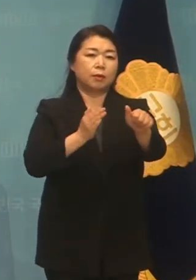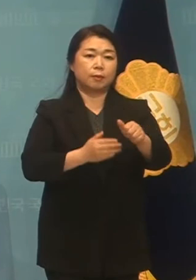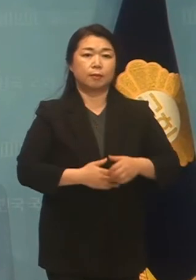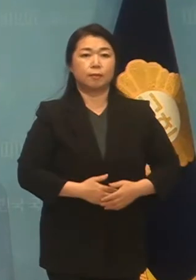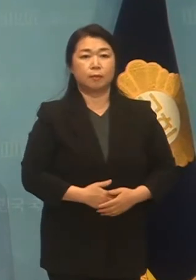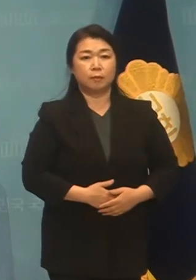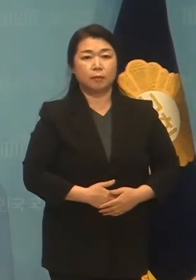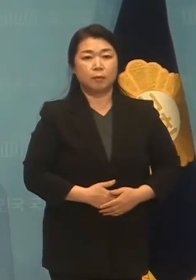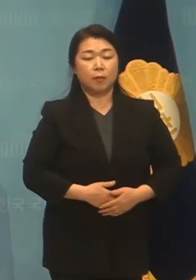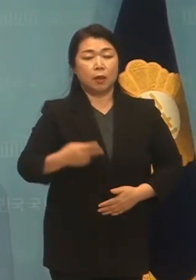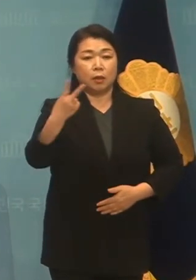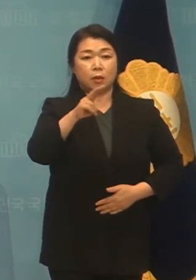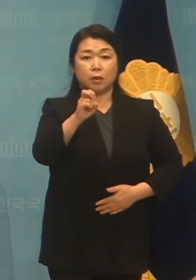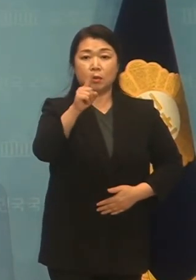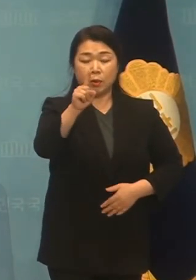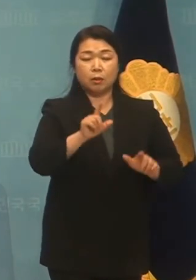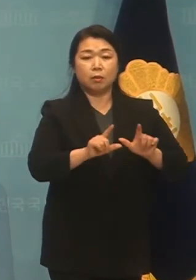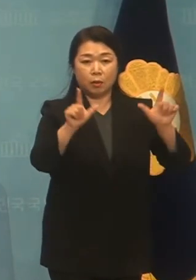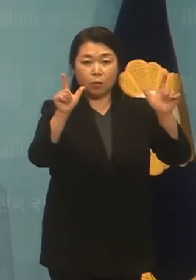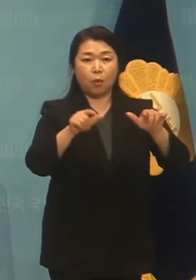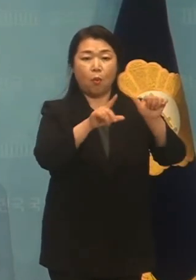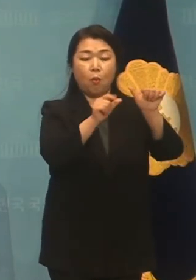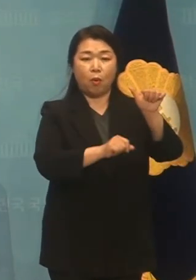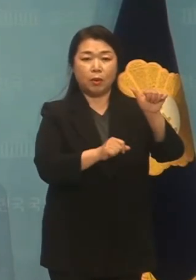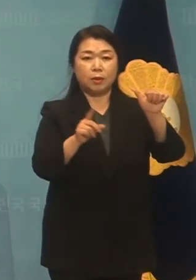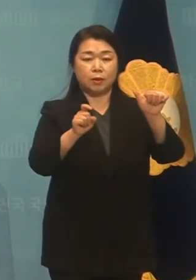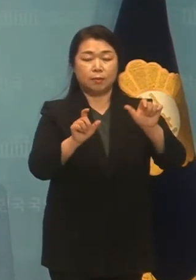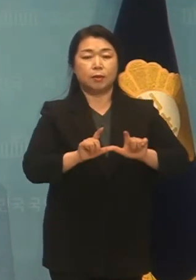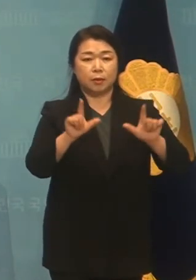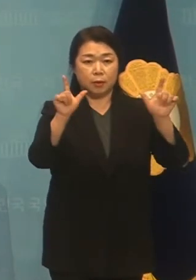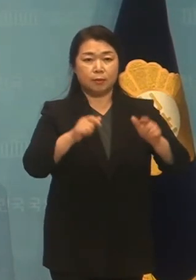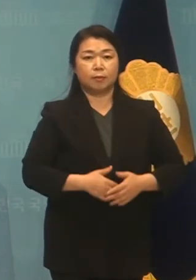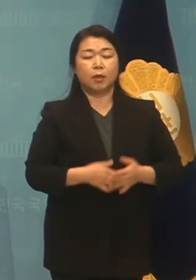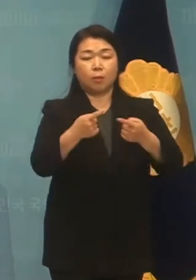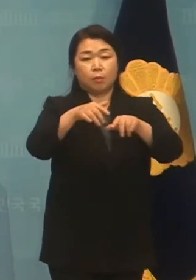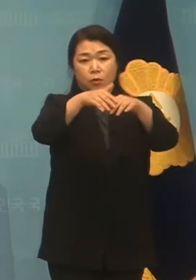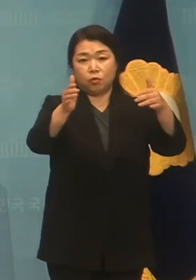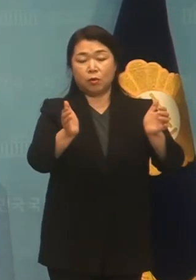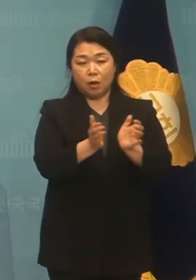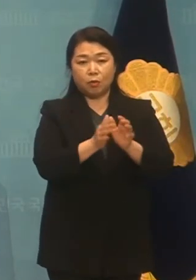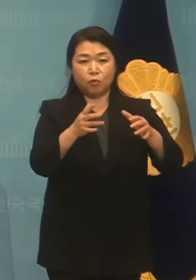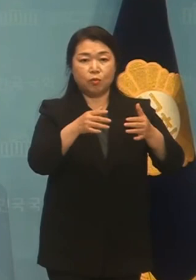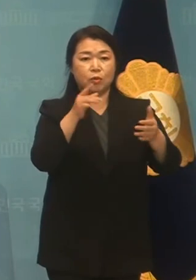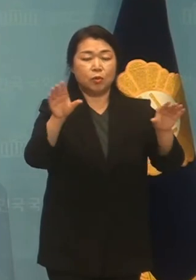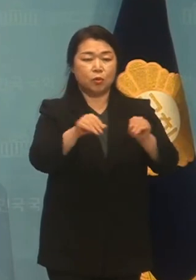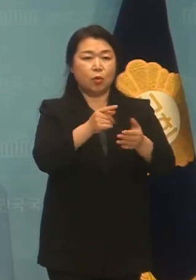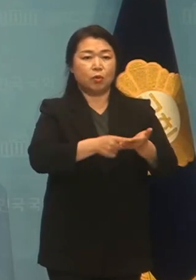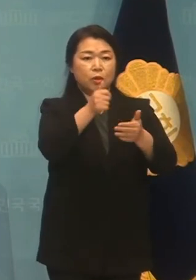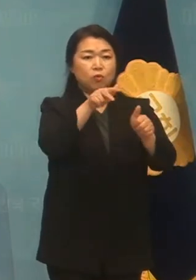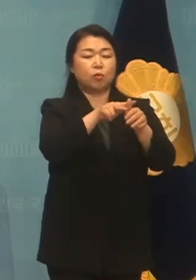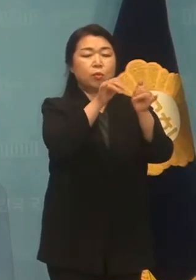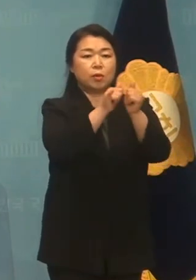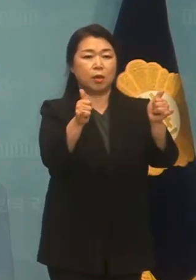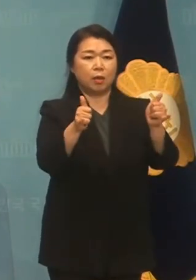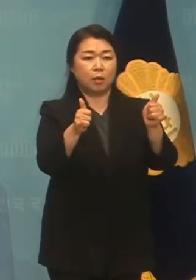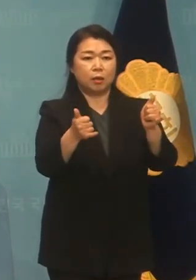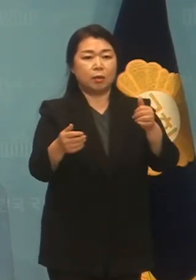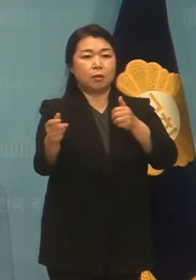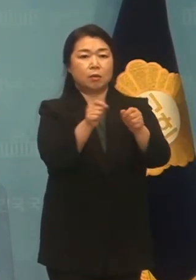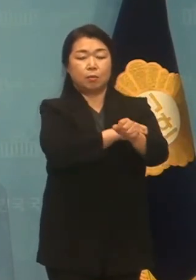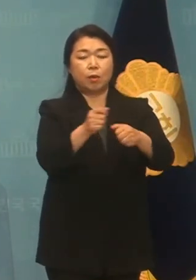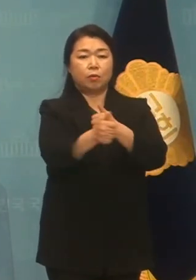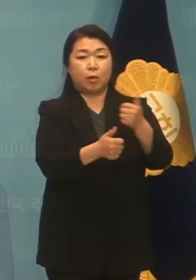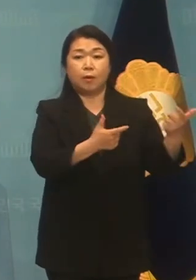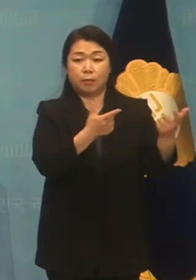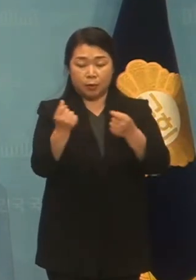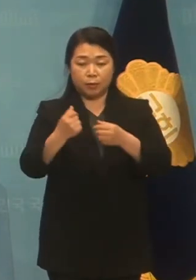바랍니다. 2021년 5월 10일 더불어민주당 국무총리 후보자 인청 특위